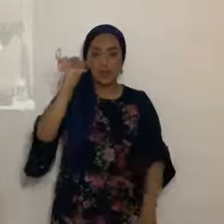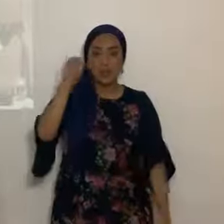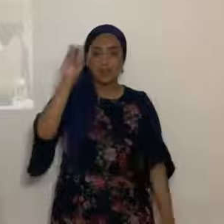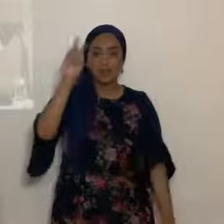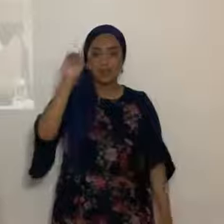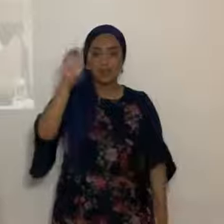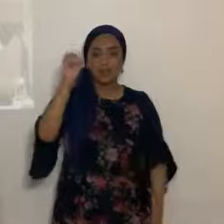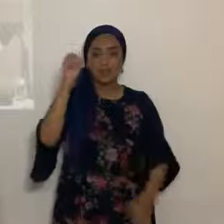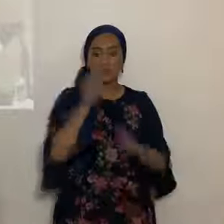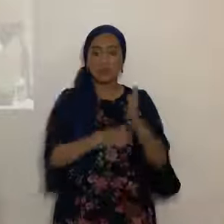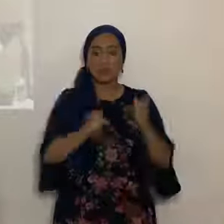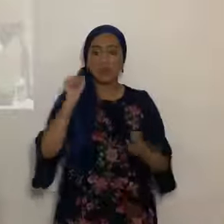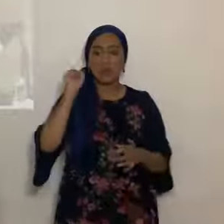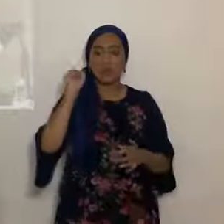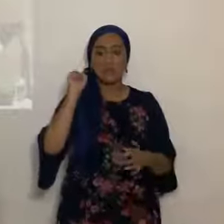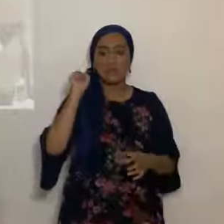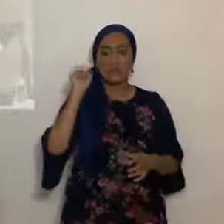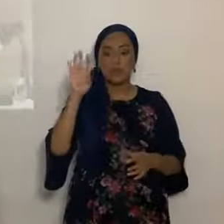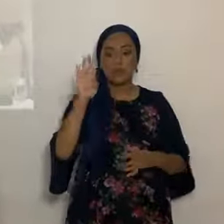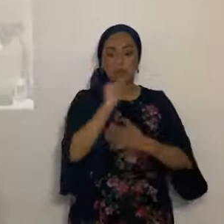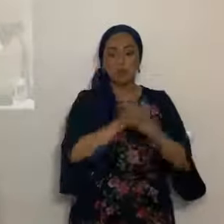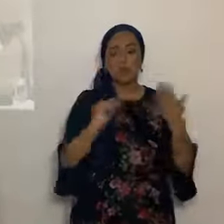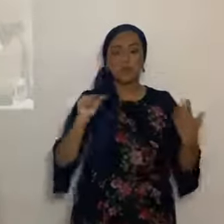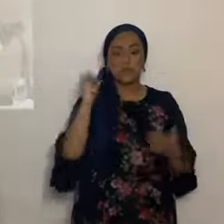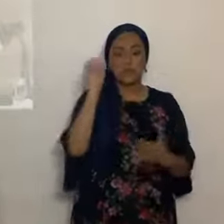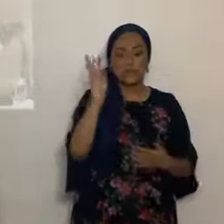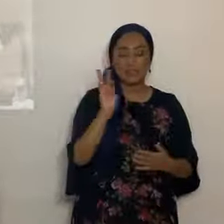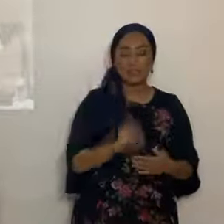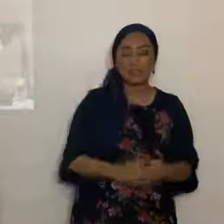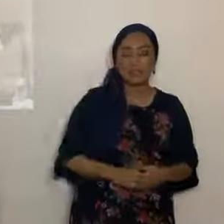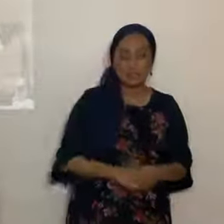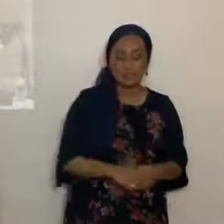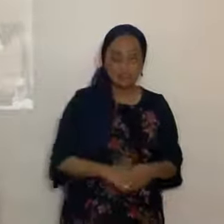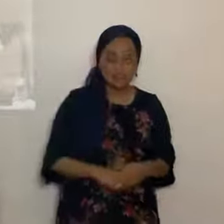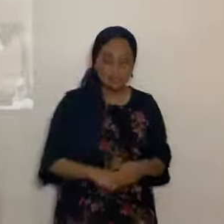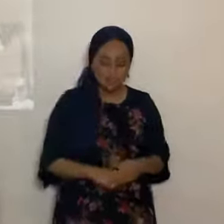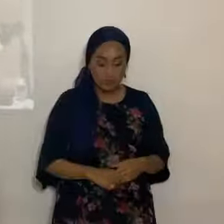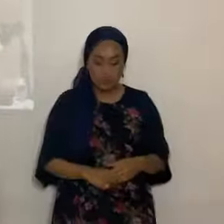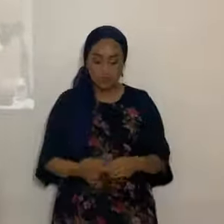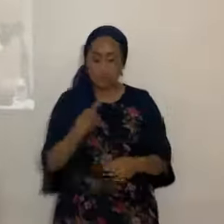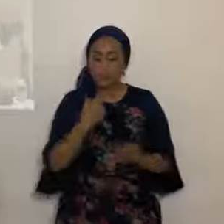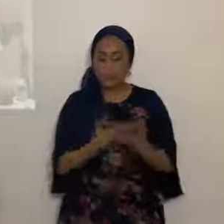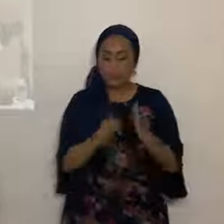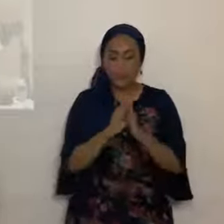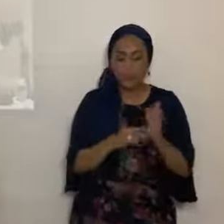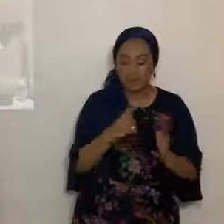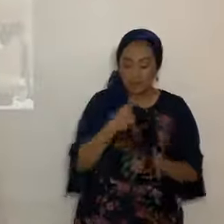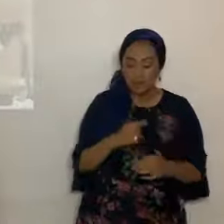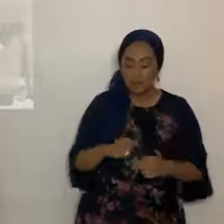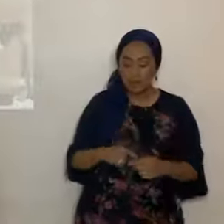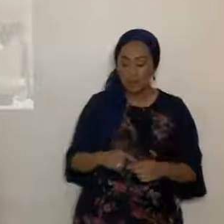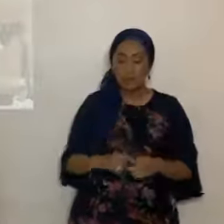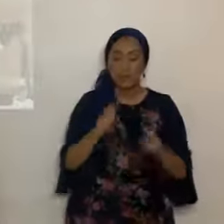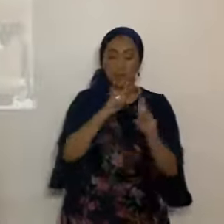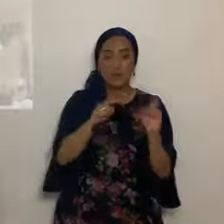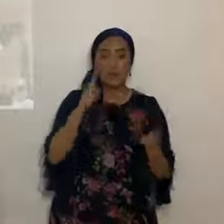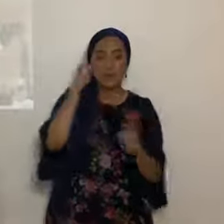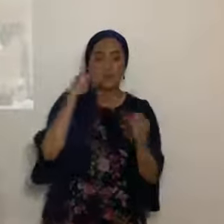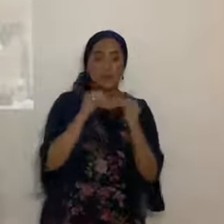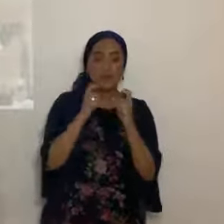4 y en el verso 6. Dice así, pero Él da